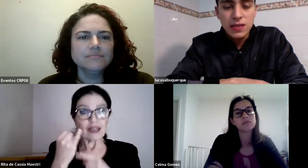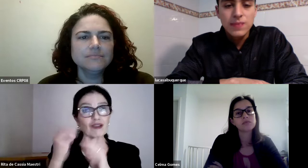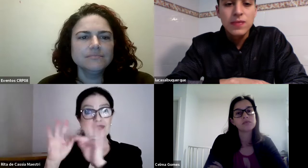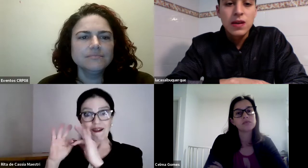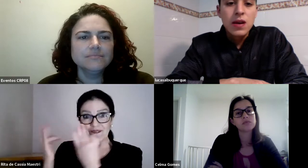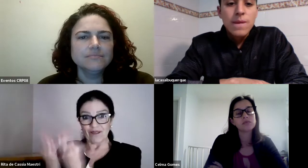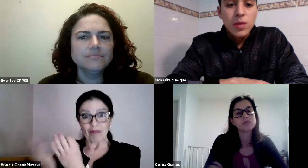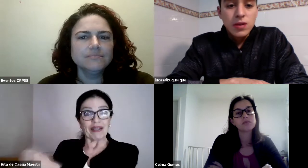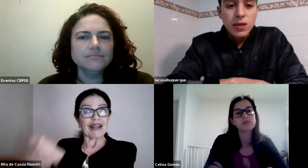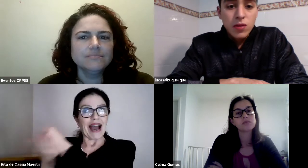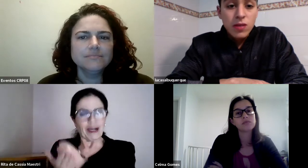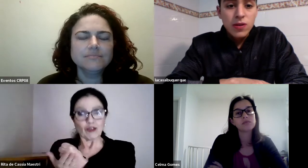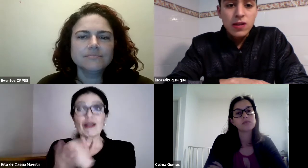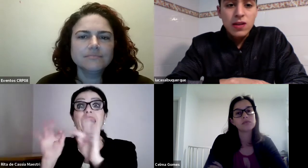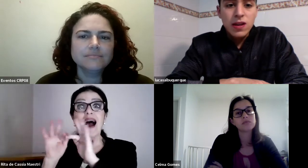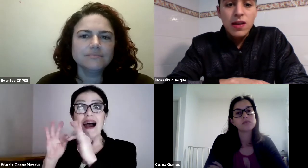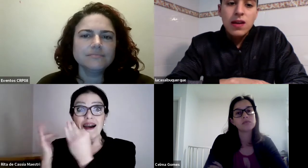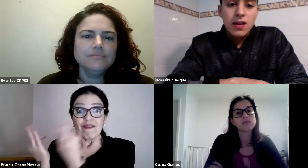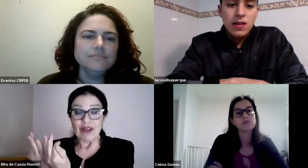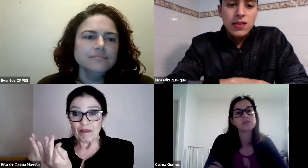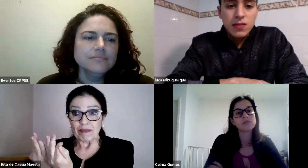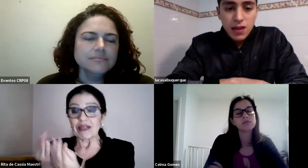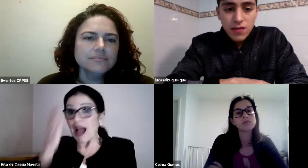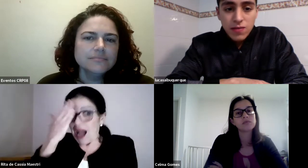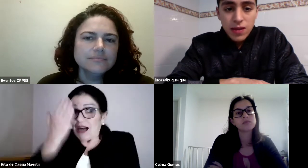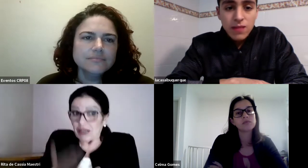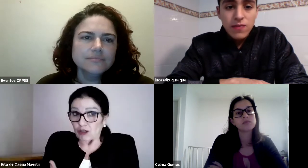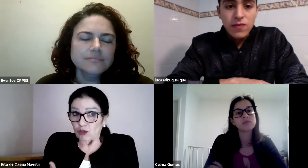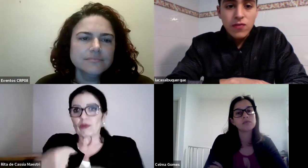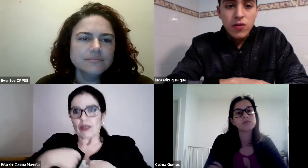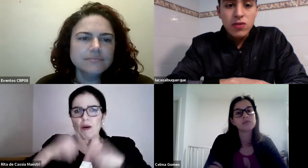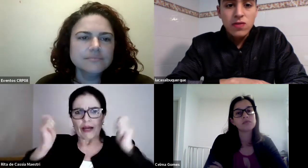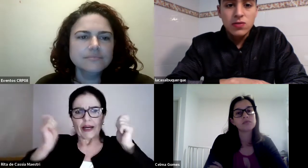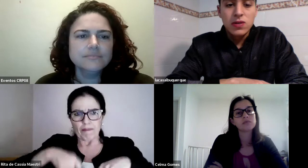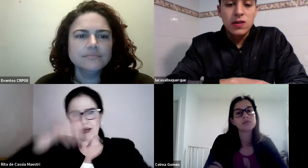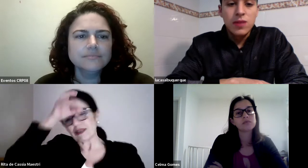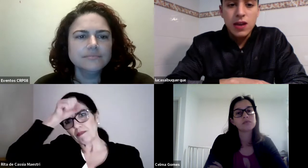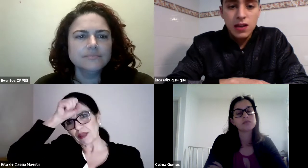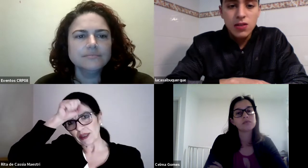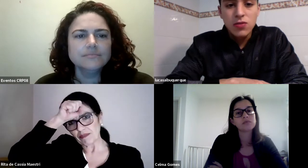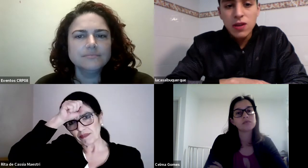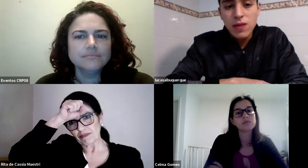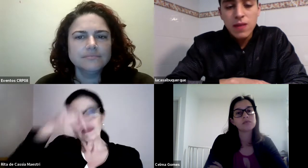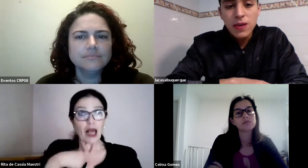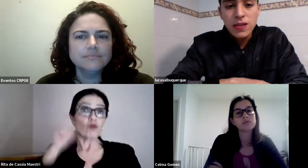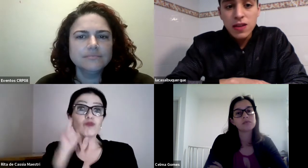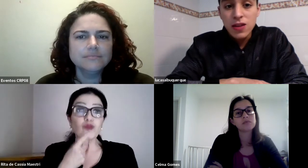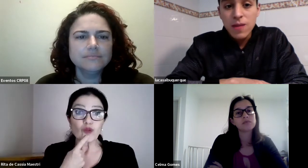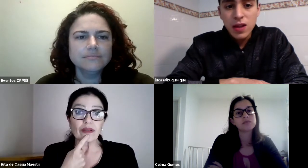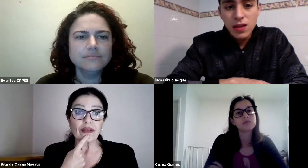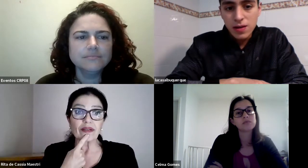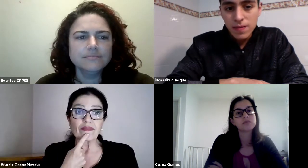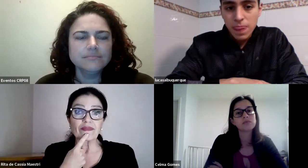pesquisa. Por isso é muito importante, né, ressaltar que a família foi um divisor, porque ela acreditou na minha capacidade